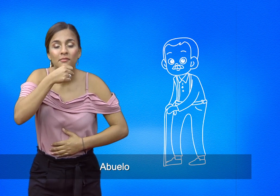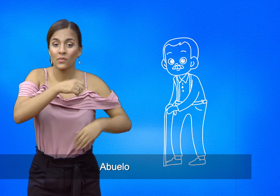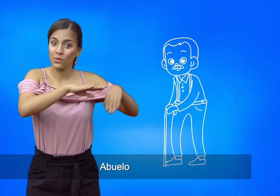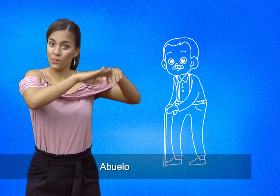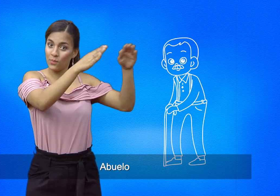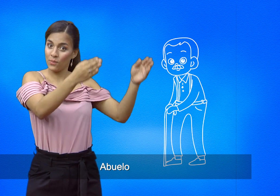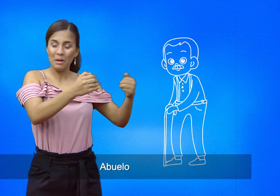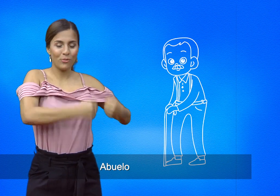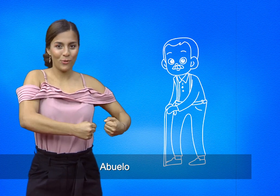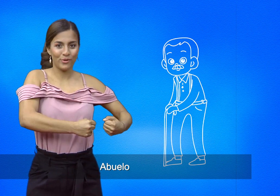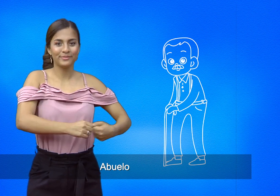abuelo